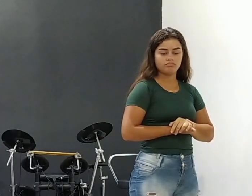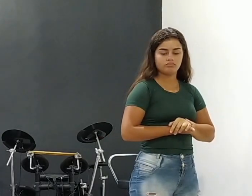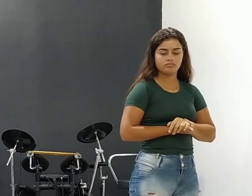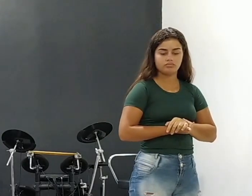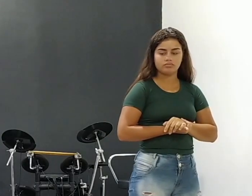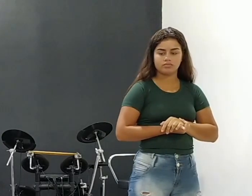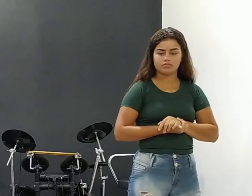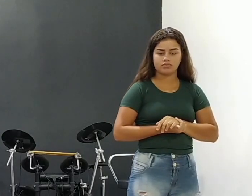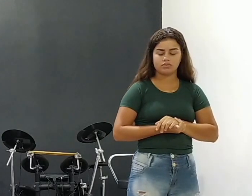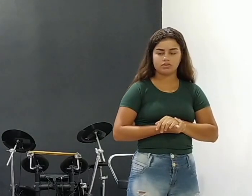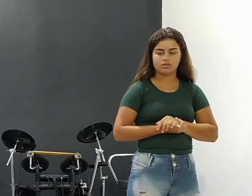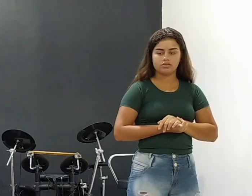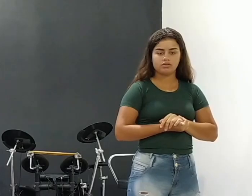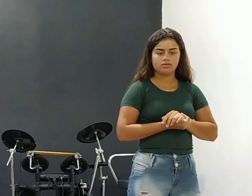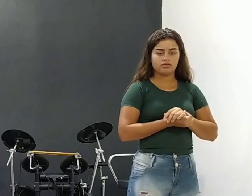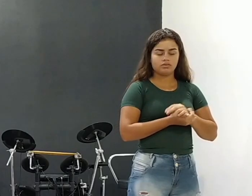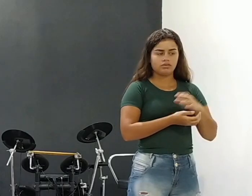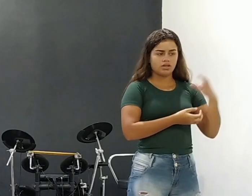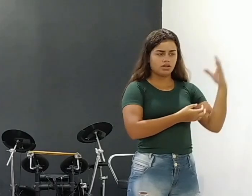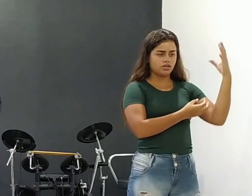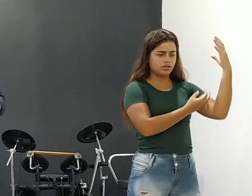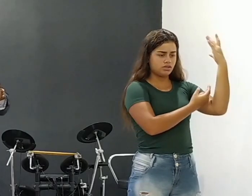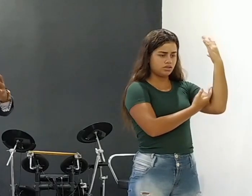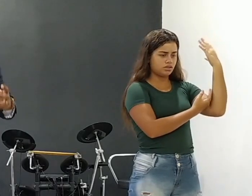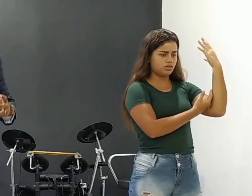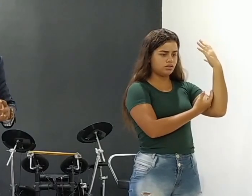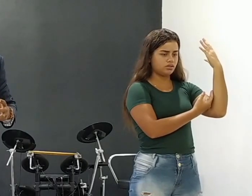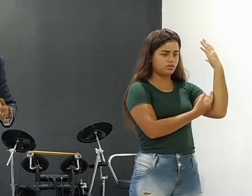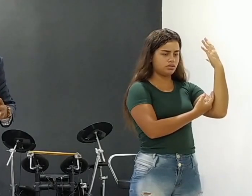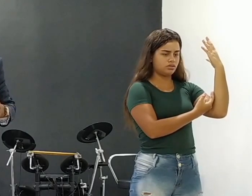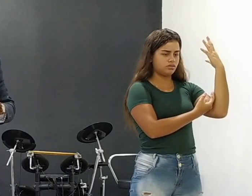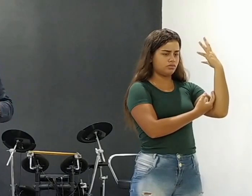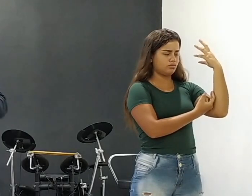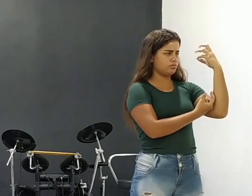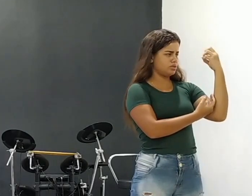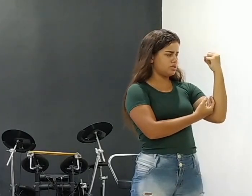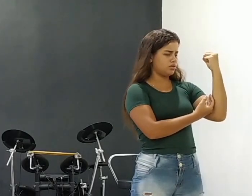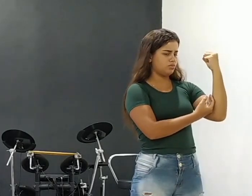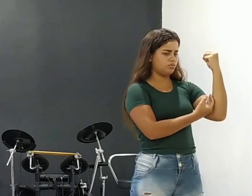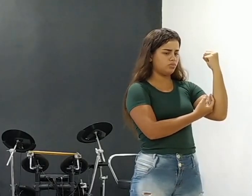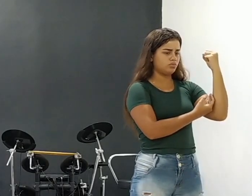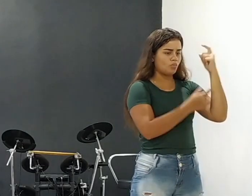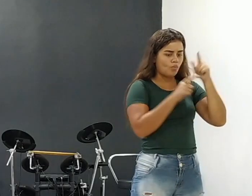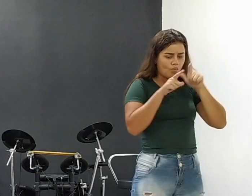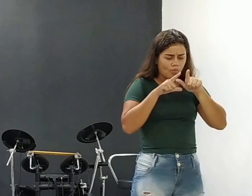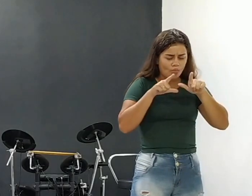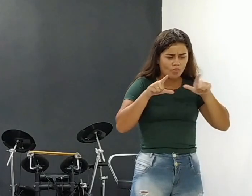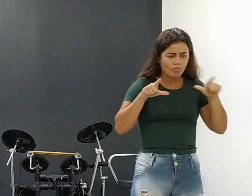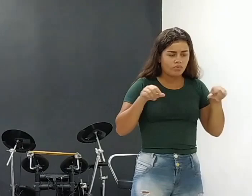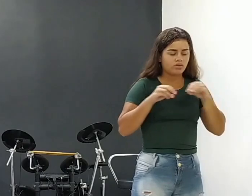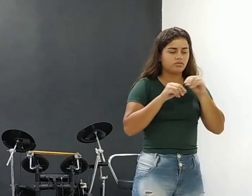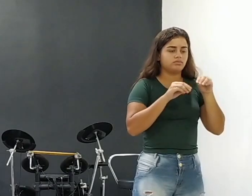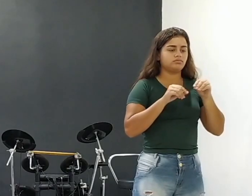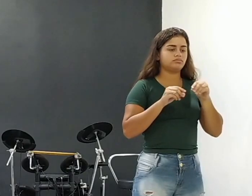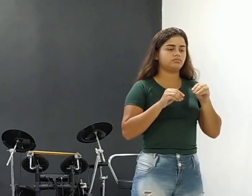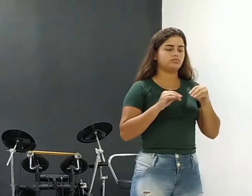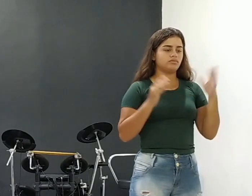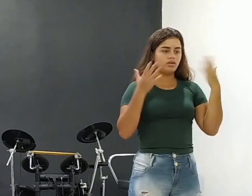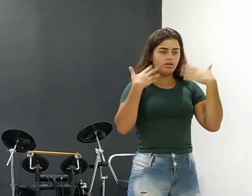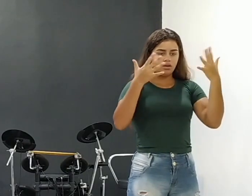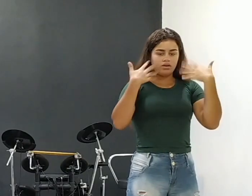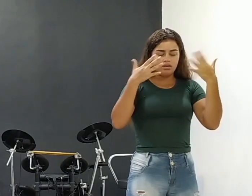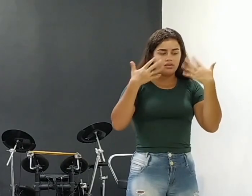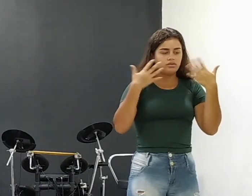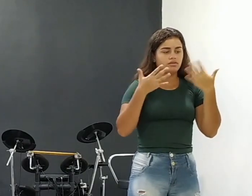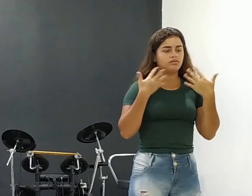Como a sarça era um mato muito seco no deserto, com o calor do deserto, ela entrava em autocombustão.